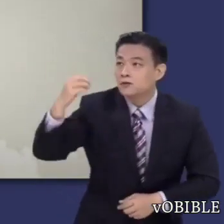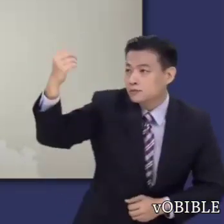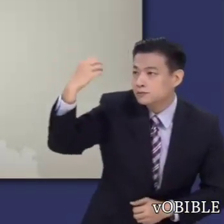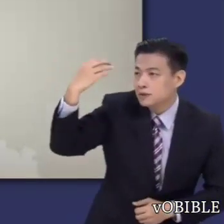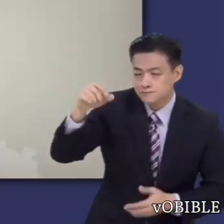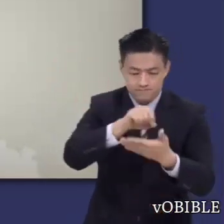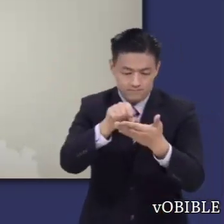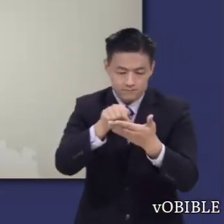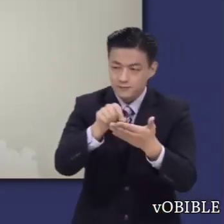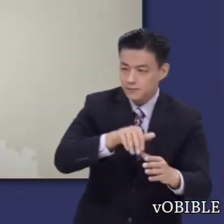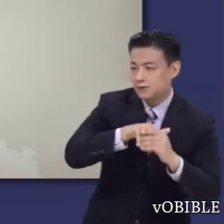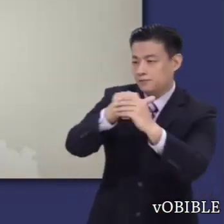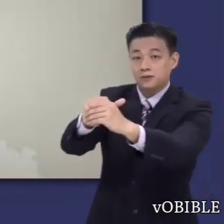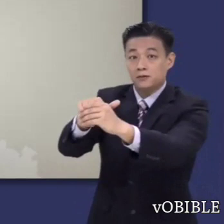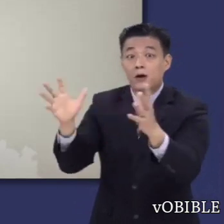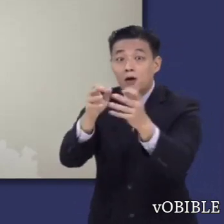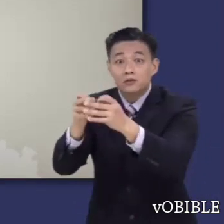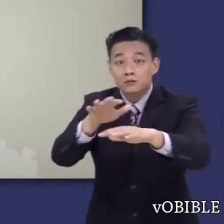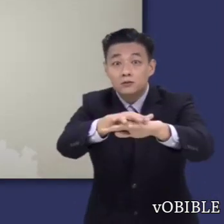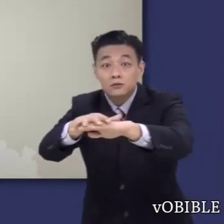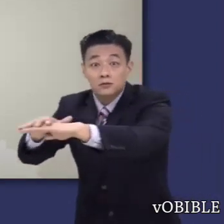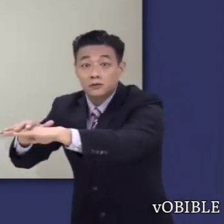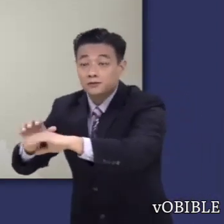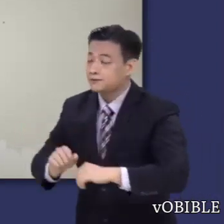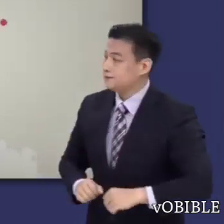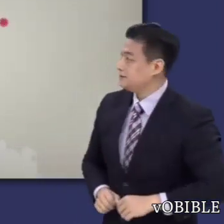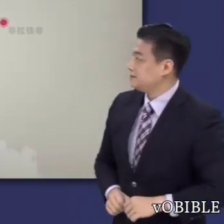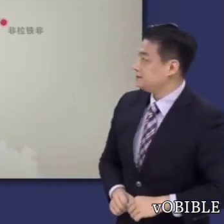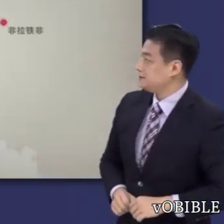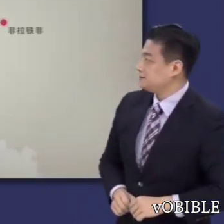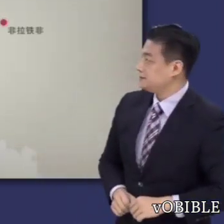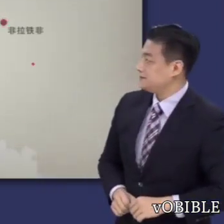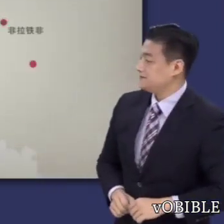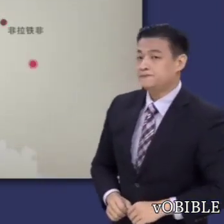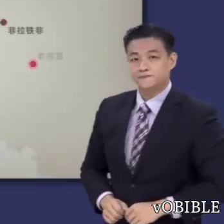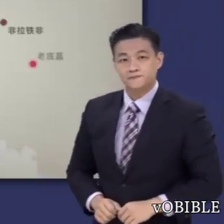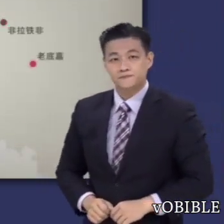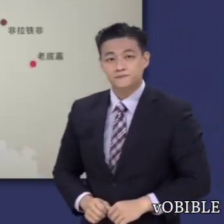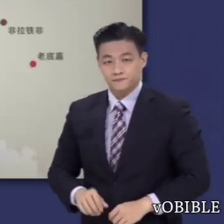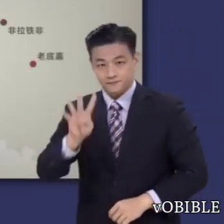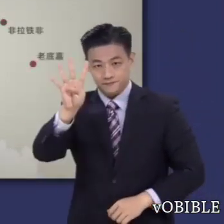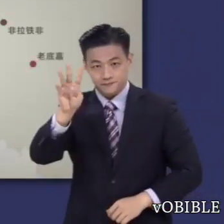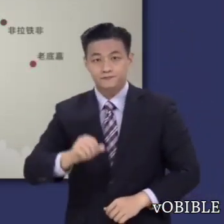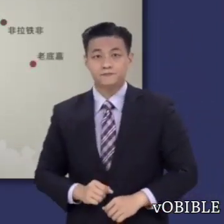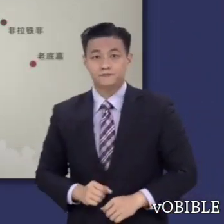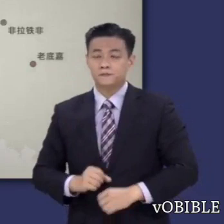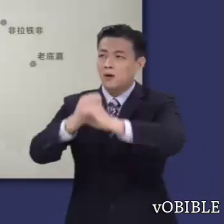士美拿、别加摩、推雅推拉、撒迪、菲拉铁菲和老底加。